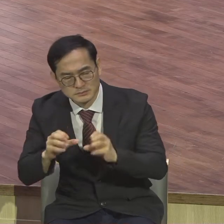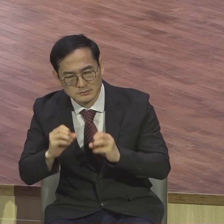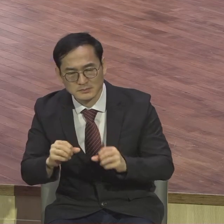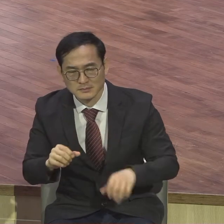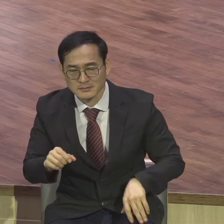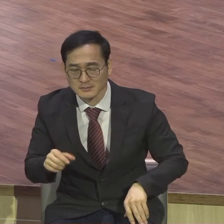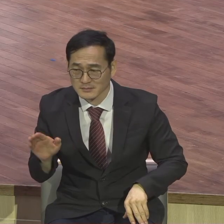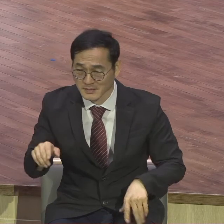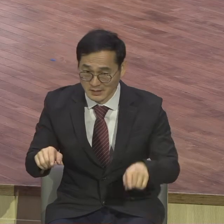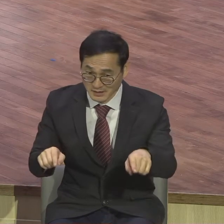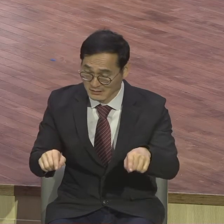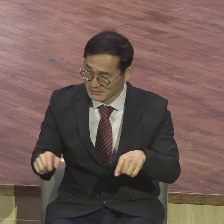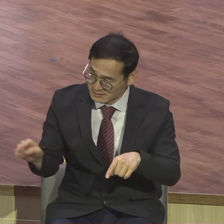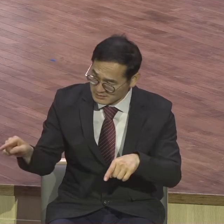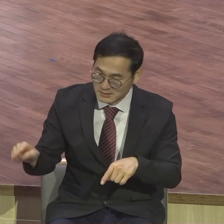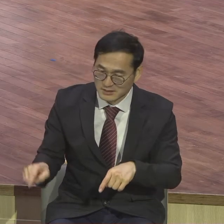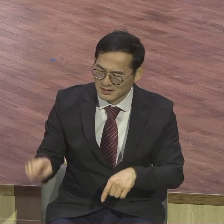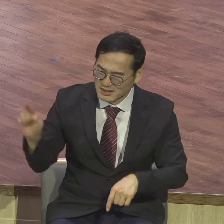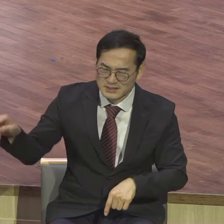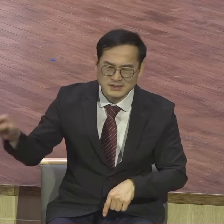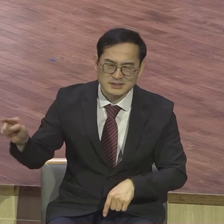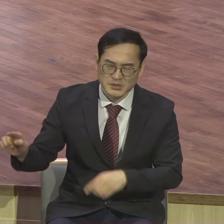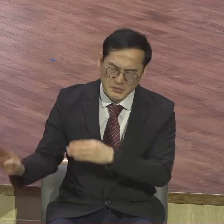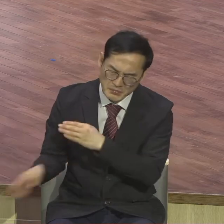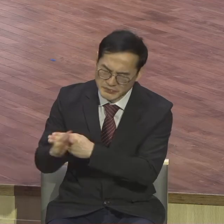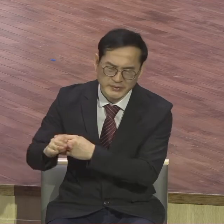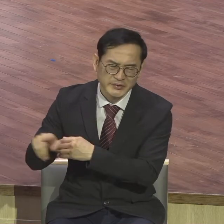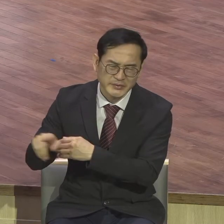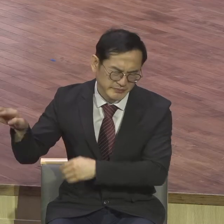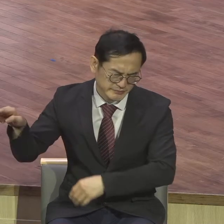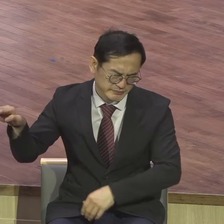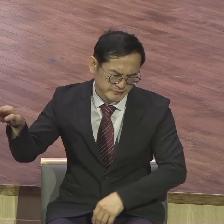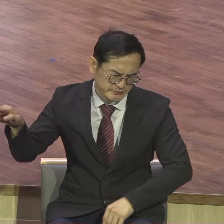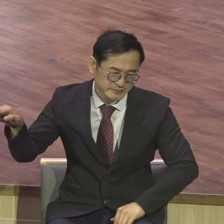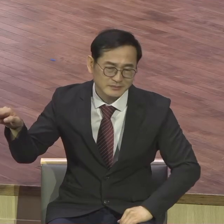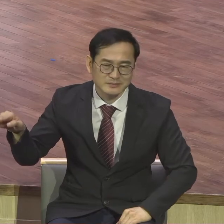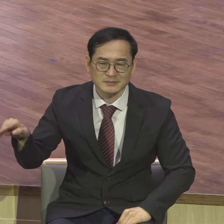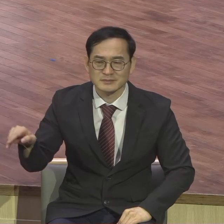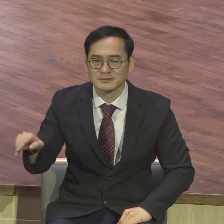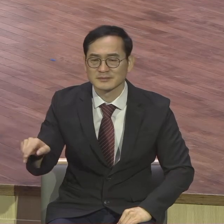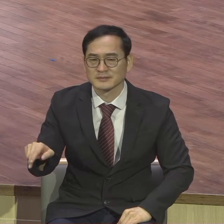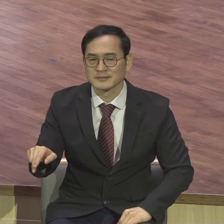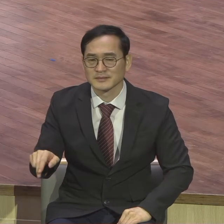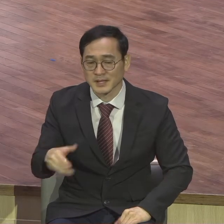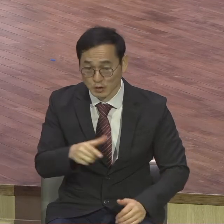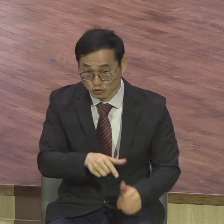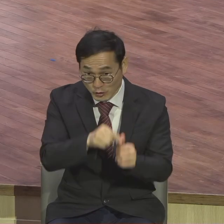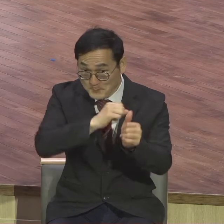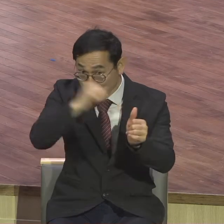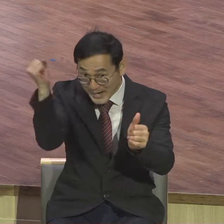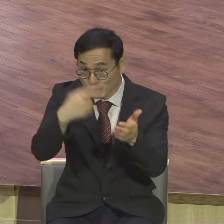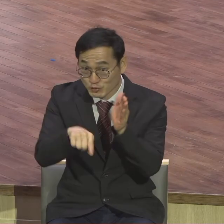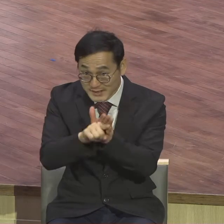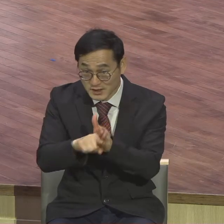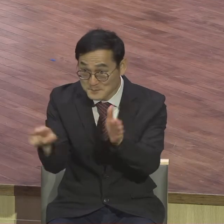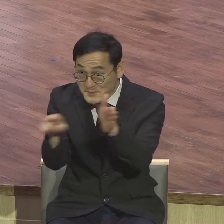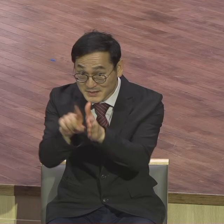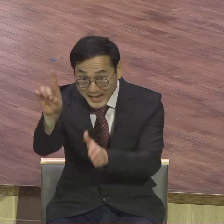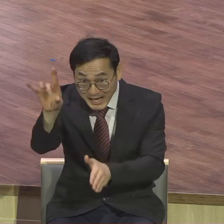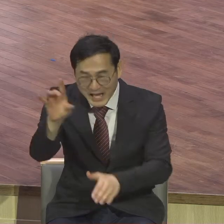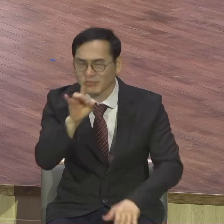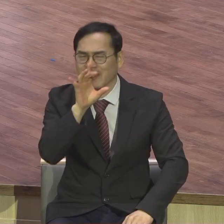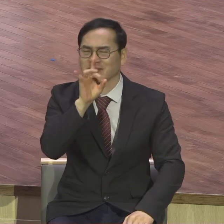바울을까지 집중 공격했습니다. 바울을 공격했어요. 구원을 얻기 위해서는 믿음 이상의 것이 필요하다.